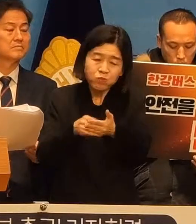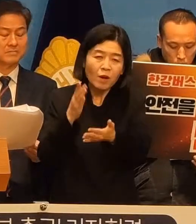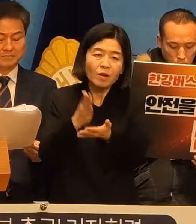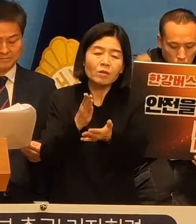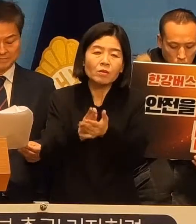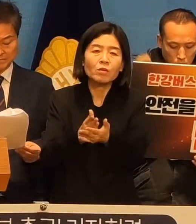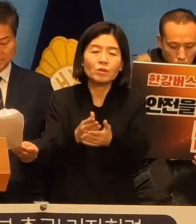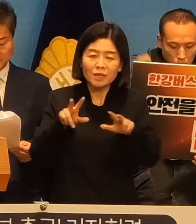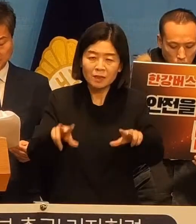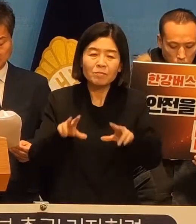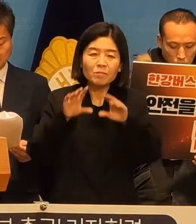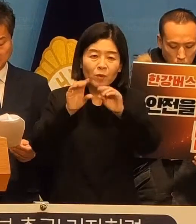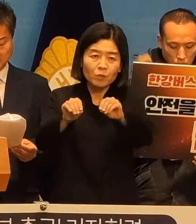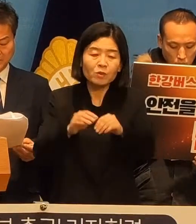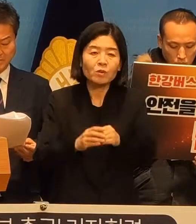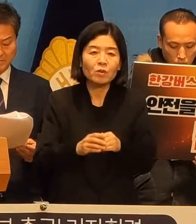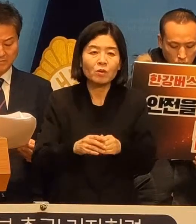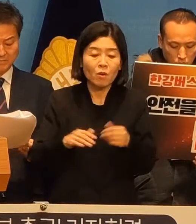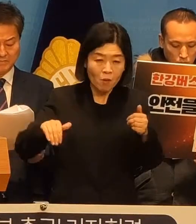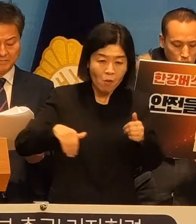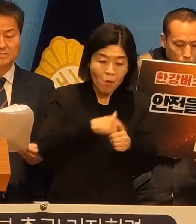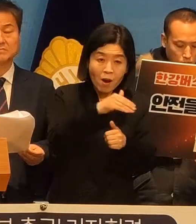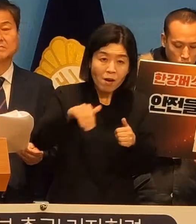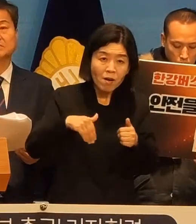멈추고 한강을 온전히